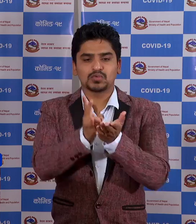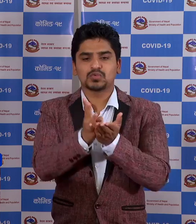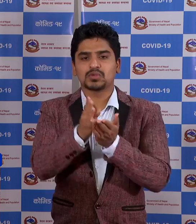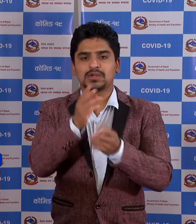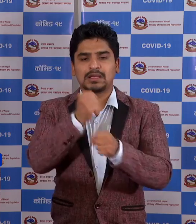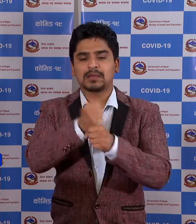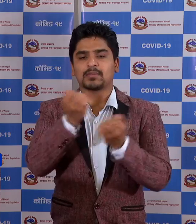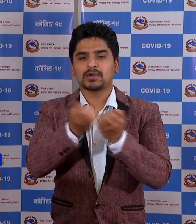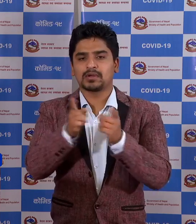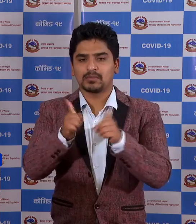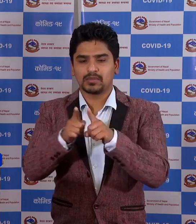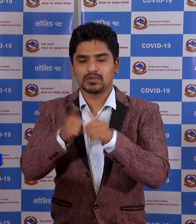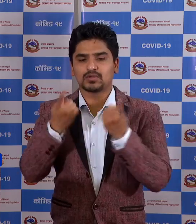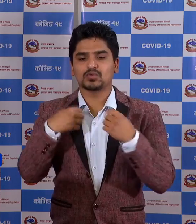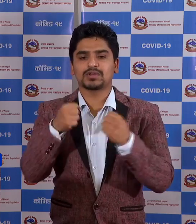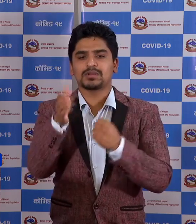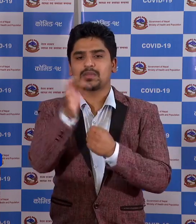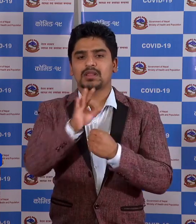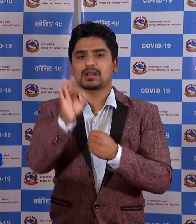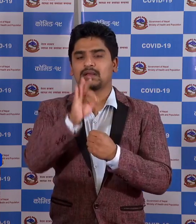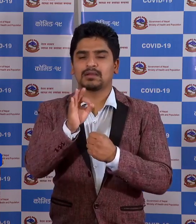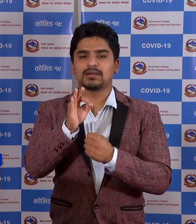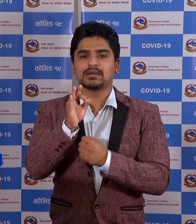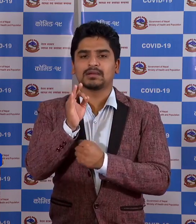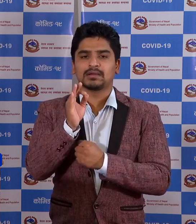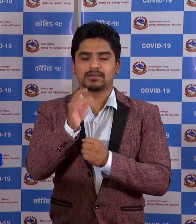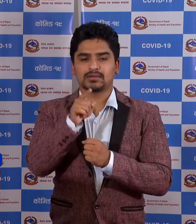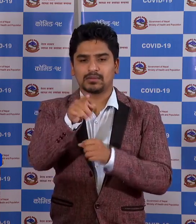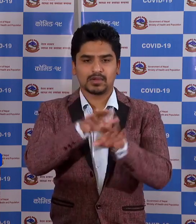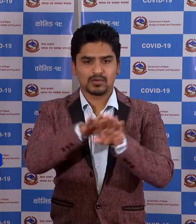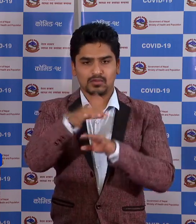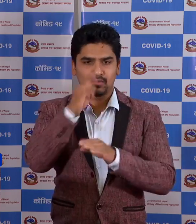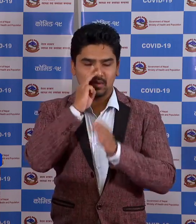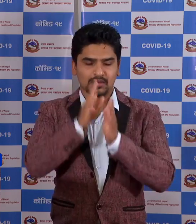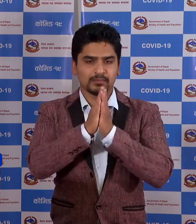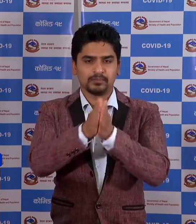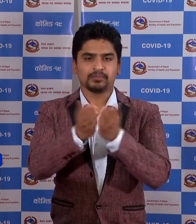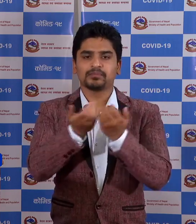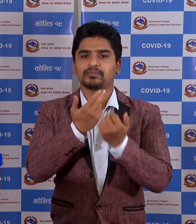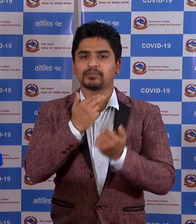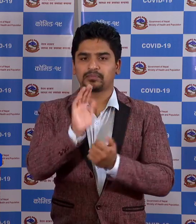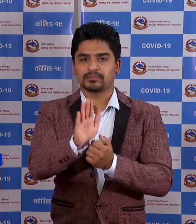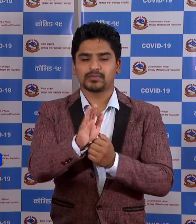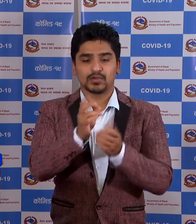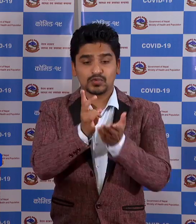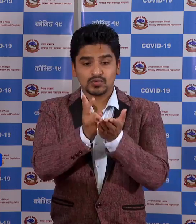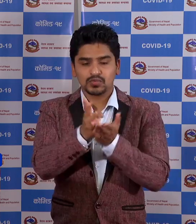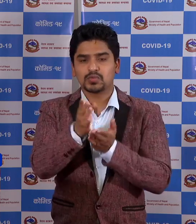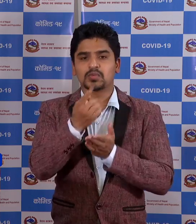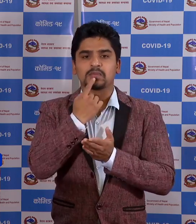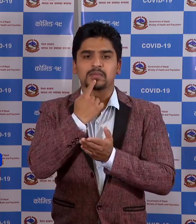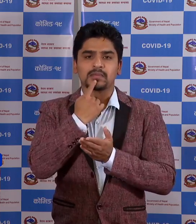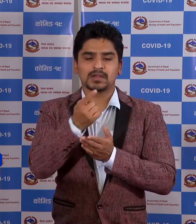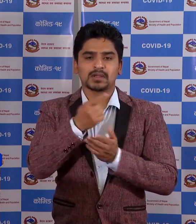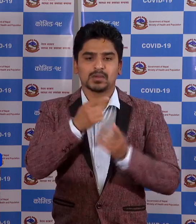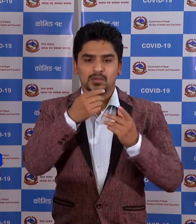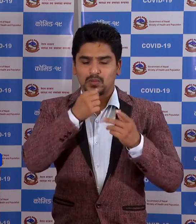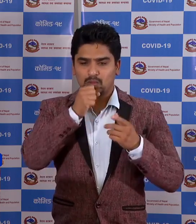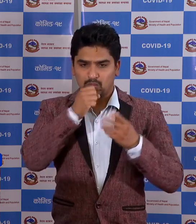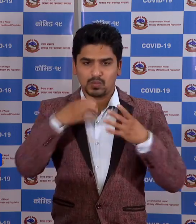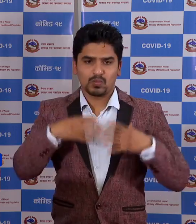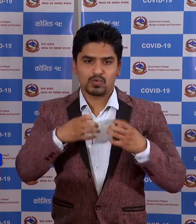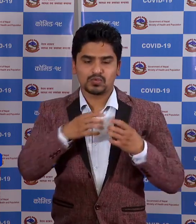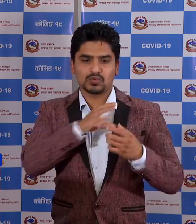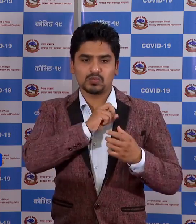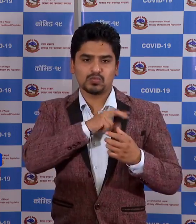कार्य गर्नुहुन पनि स्वास्थ्य तथा जनसङ्ख्या मन्त्रालय यहाँहरूमा अपिल गर्दछ। छोड्यो भने फोक्सो तथा